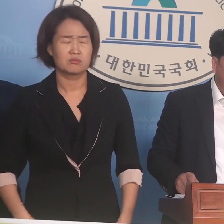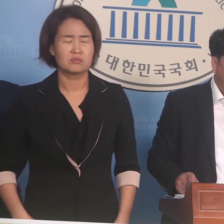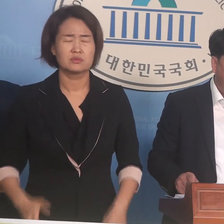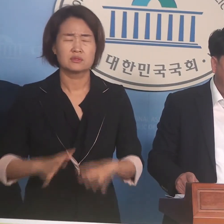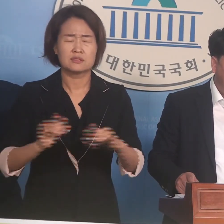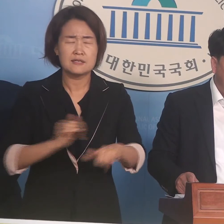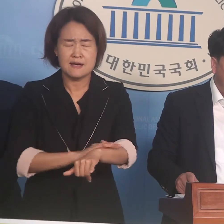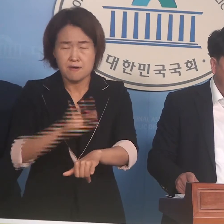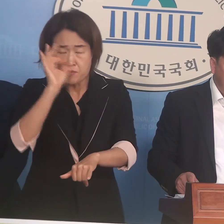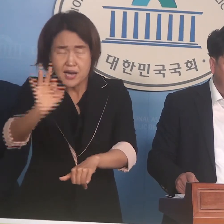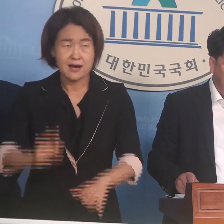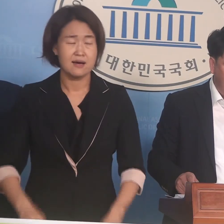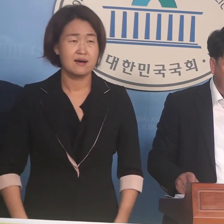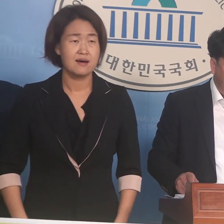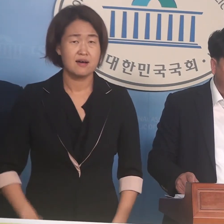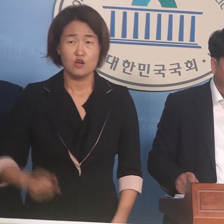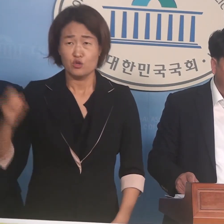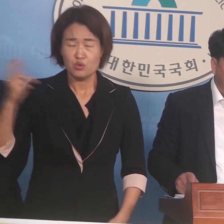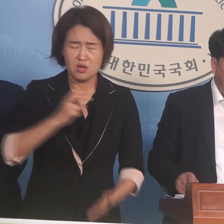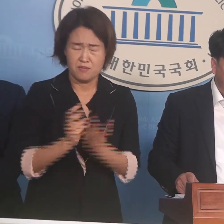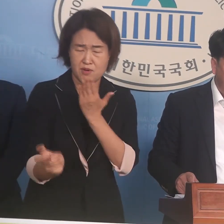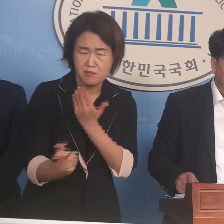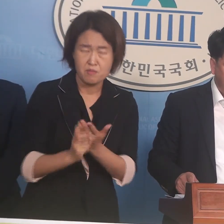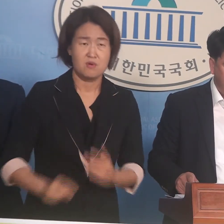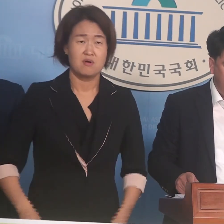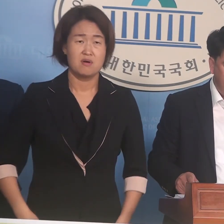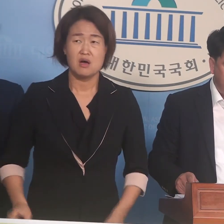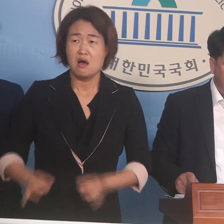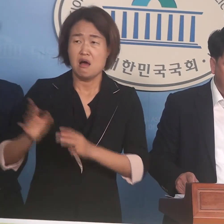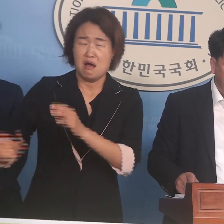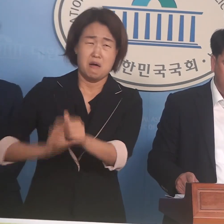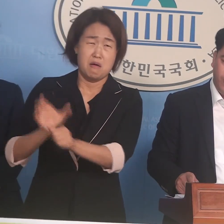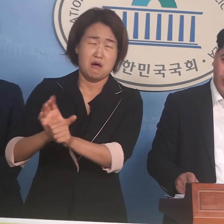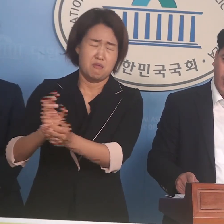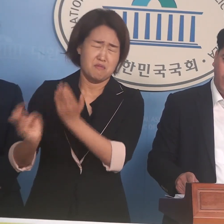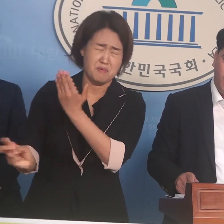진행하여 다시금 불법 하도급 행위가